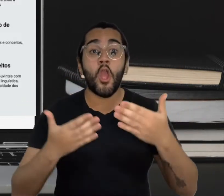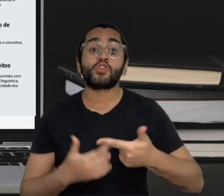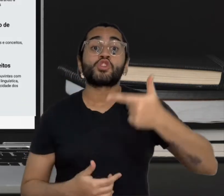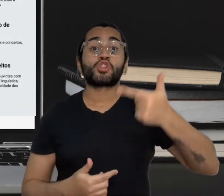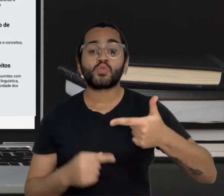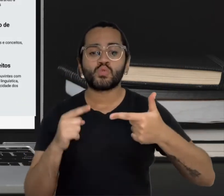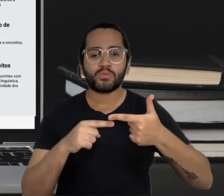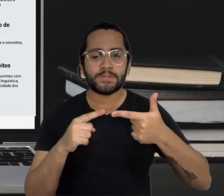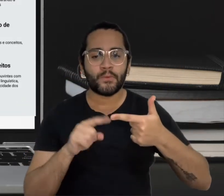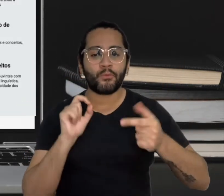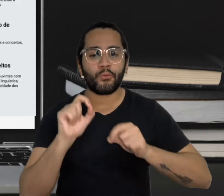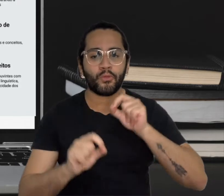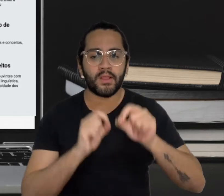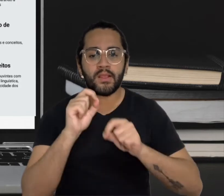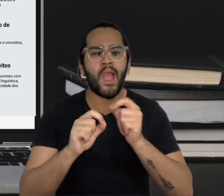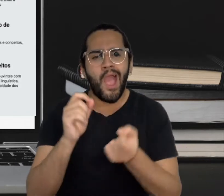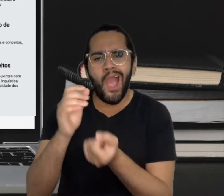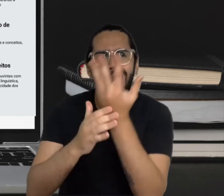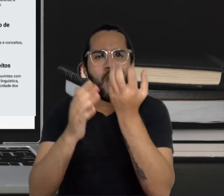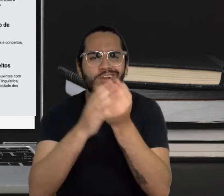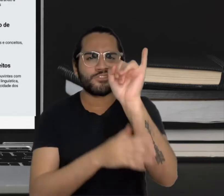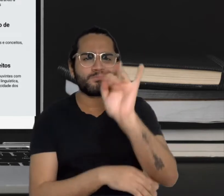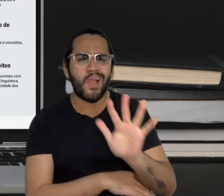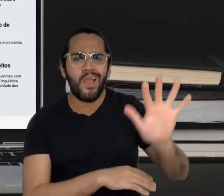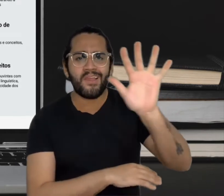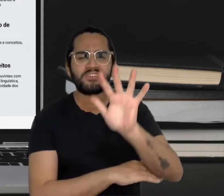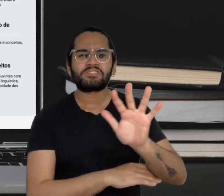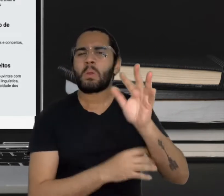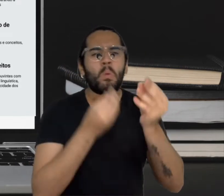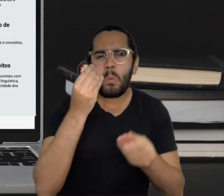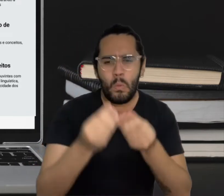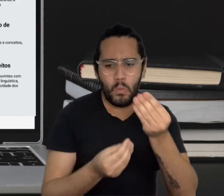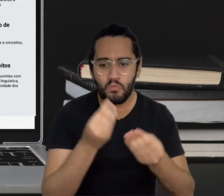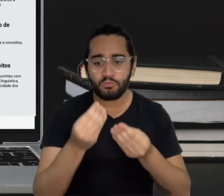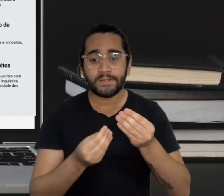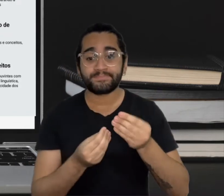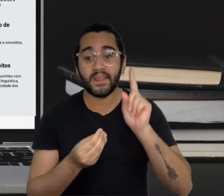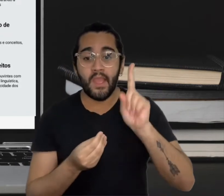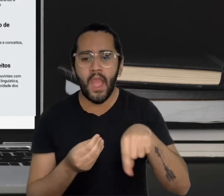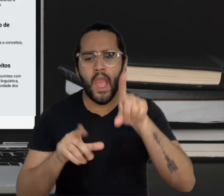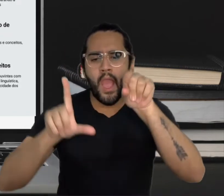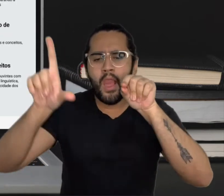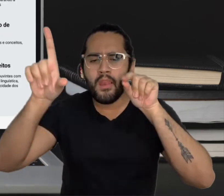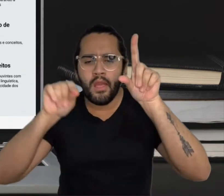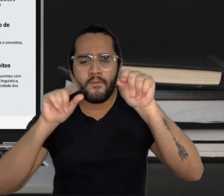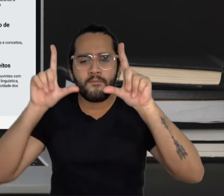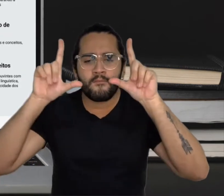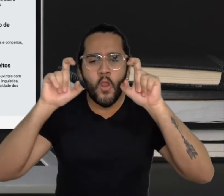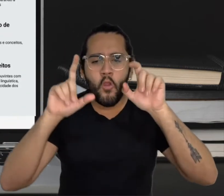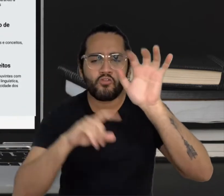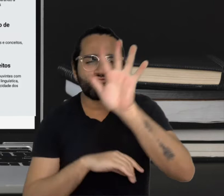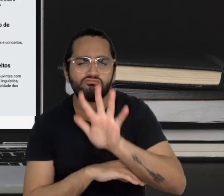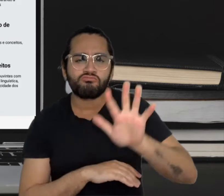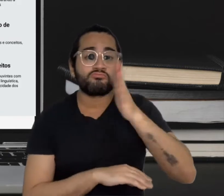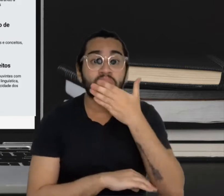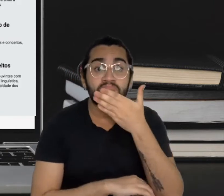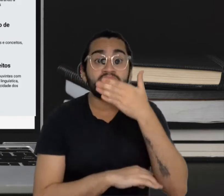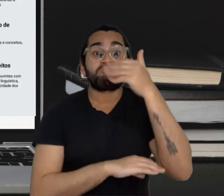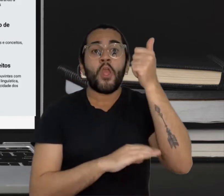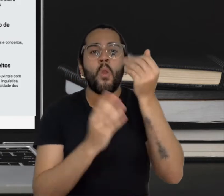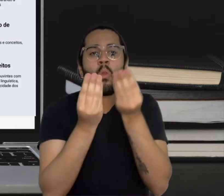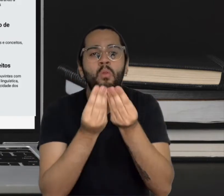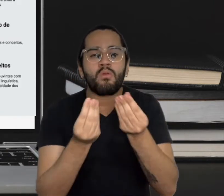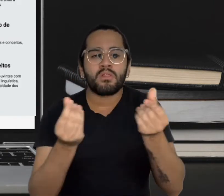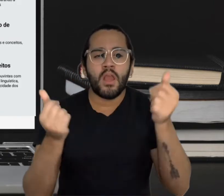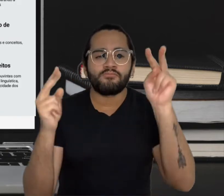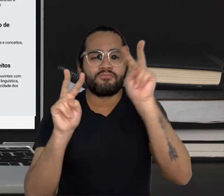coleta e durante a segunda etapa, que consistiu aí na criação das imagens, fizemos a seleção de fotos,